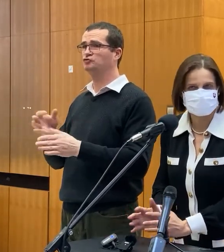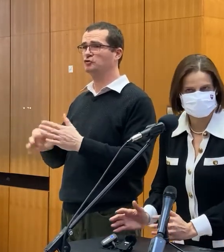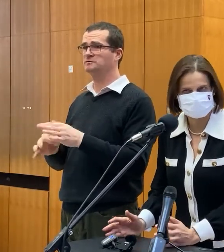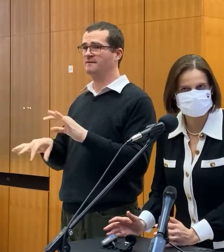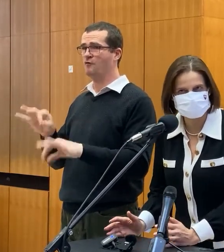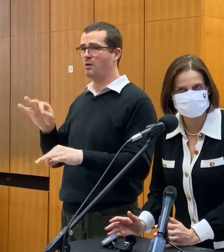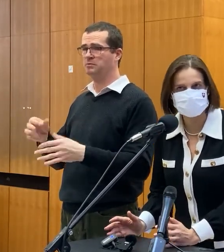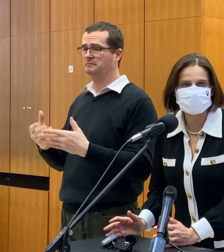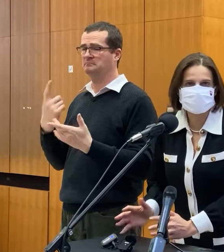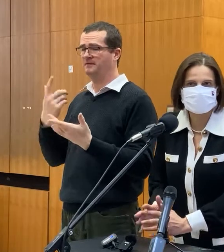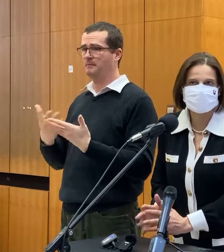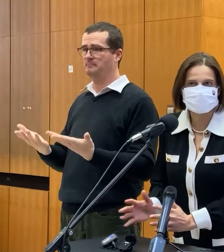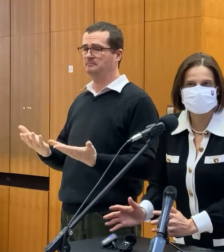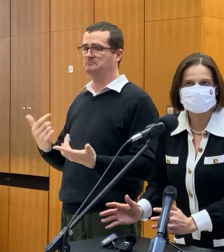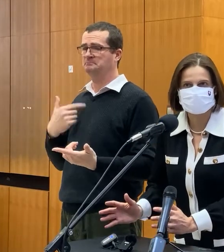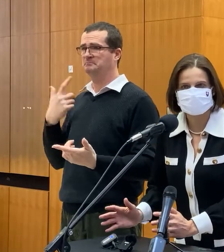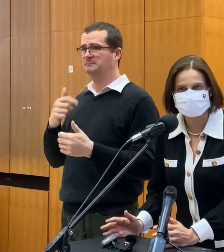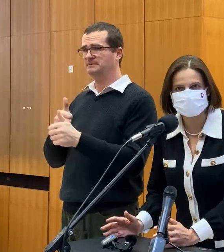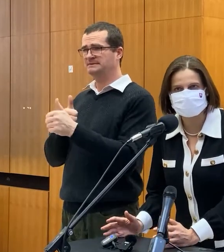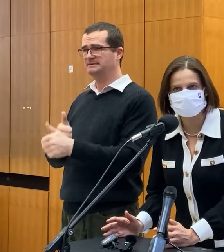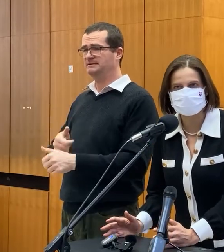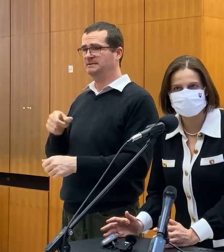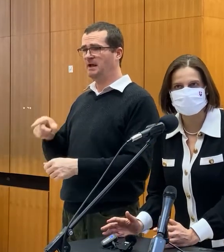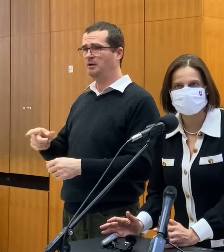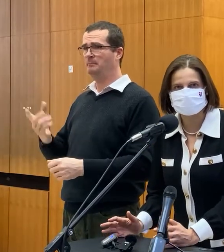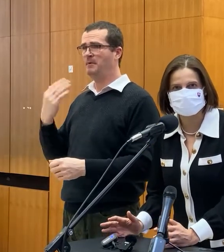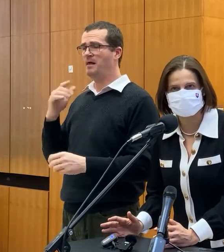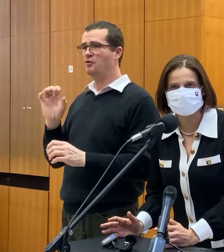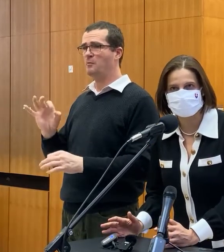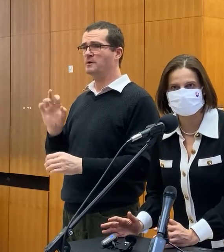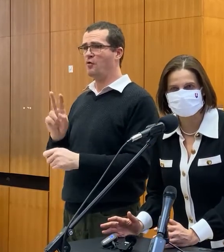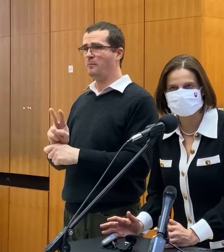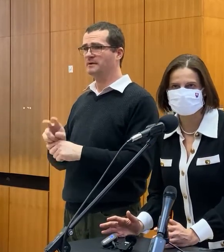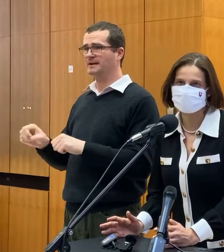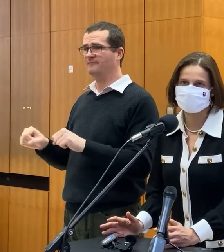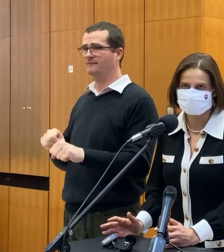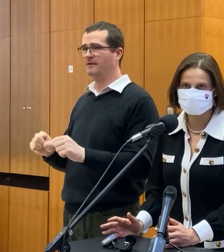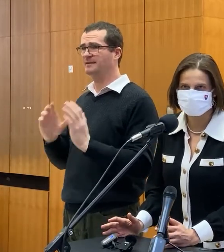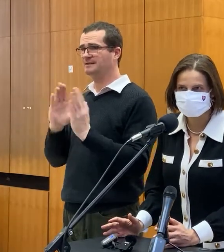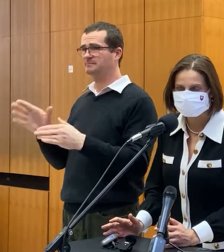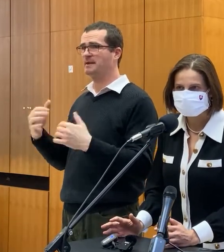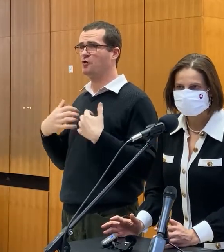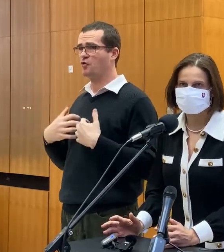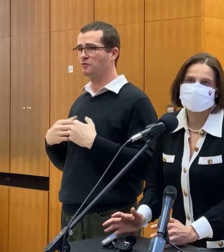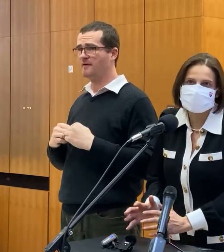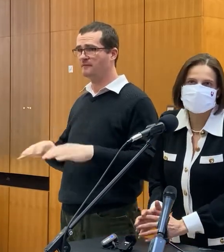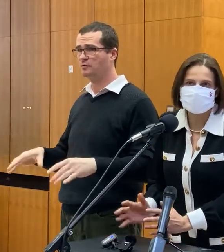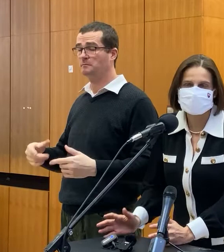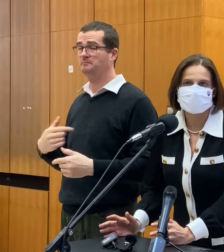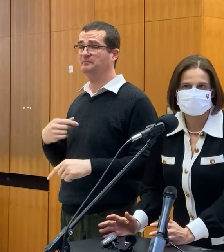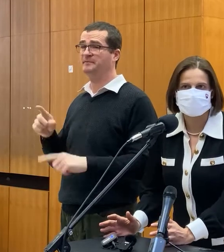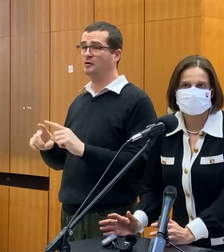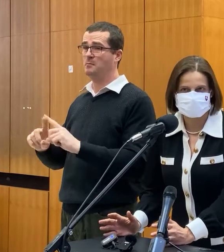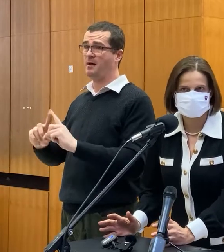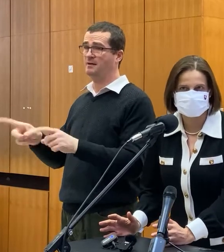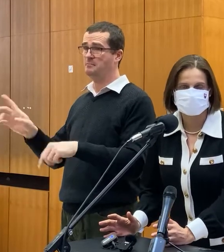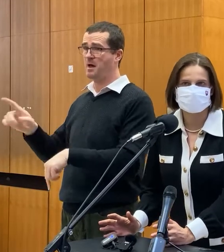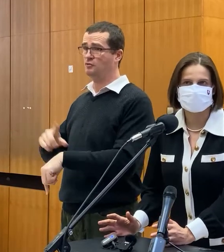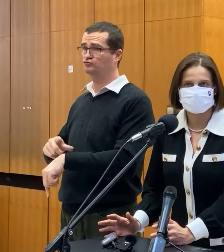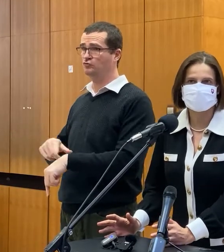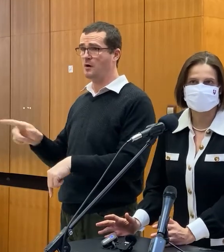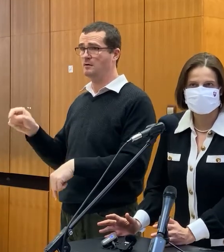Ja neviem. Hej. Úprimne sústredím sa teraz na to, aby sme mali dobré opatrenia z vlády smerom k pandémii. Tak ak niekto iný má na to